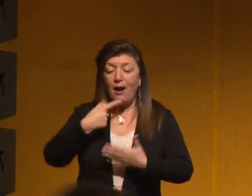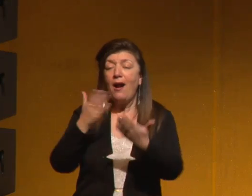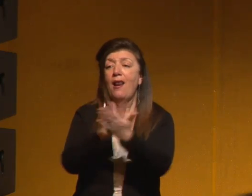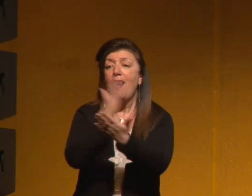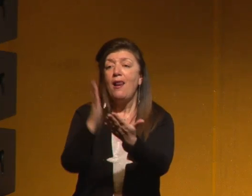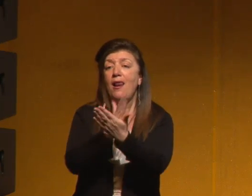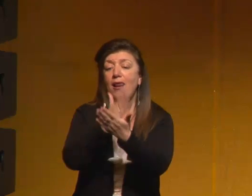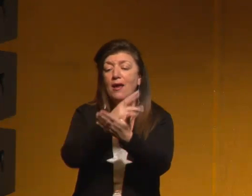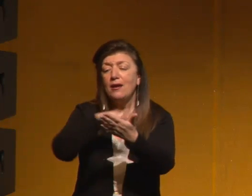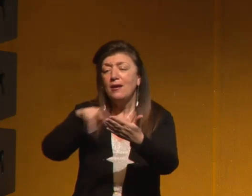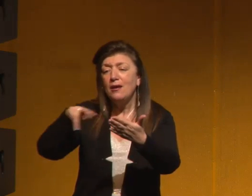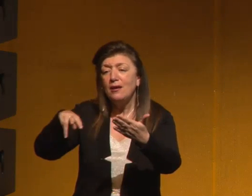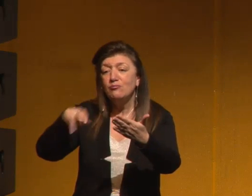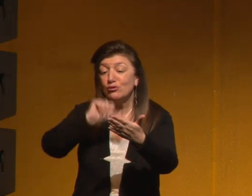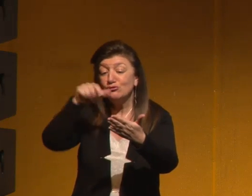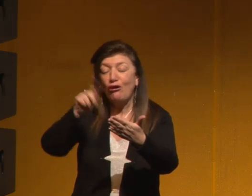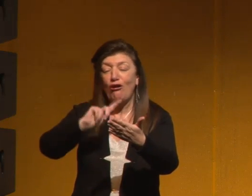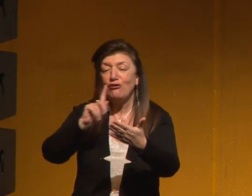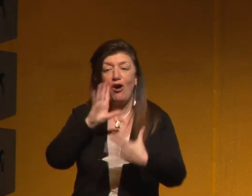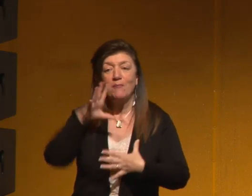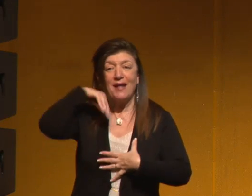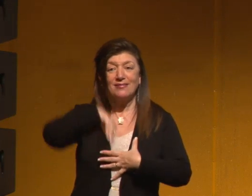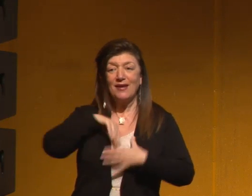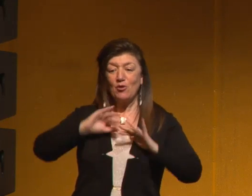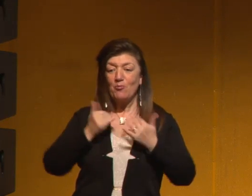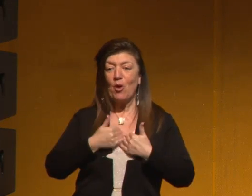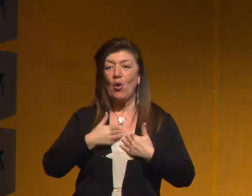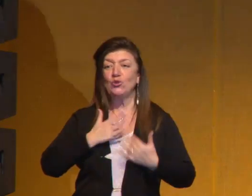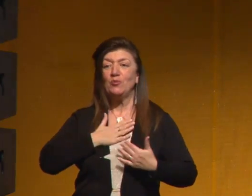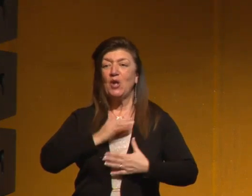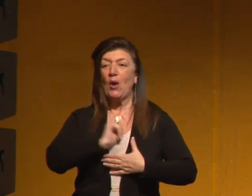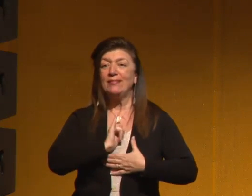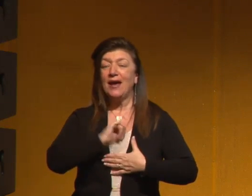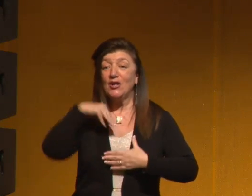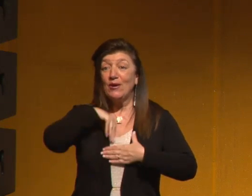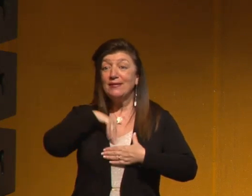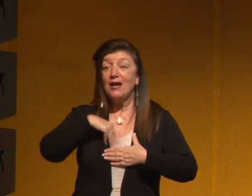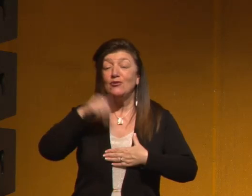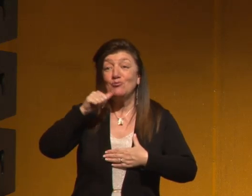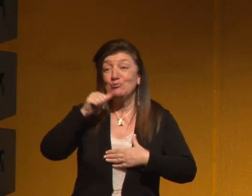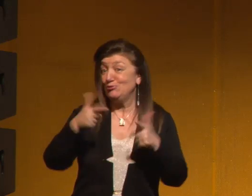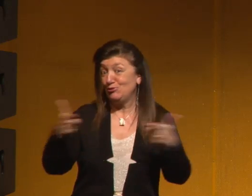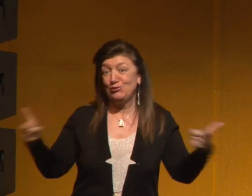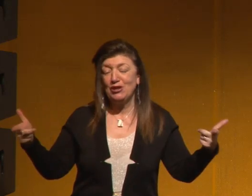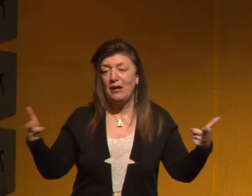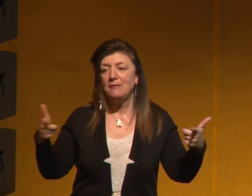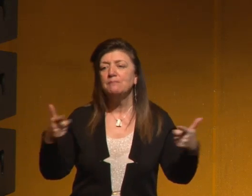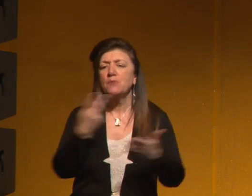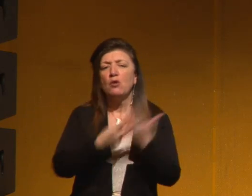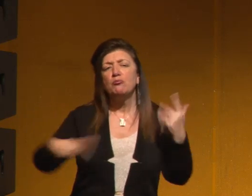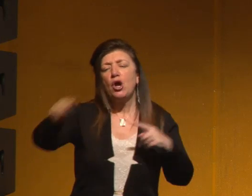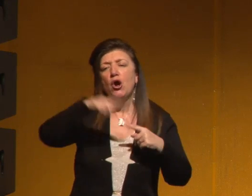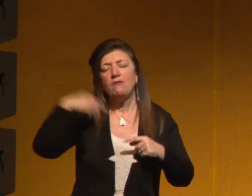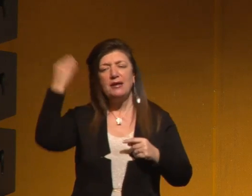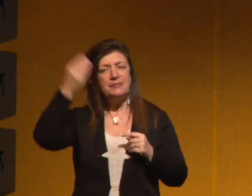quel mondo interiore che non dice bugie se ci si sofferma un attimo a pensarci